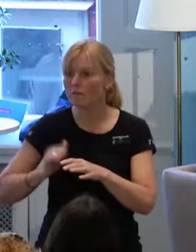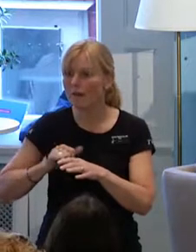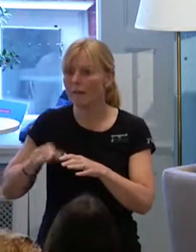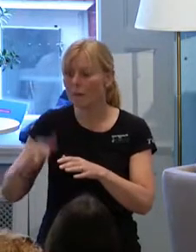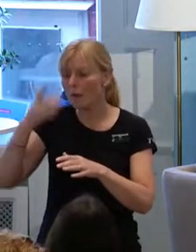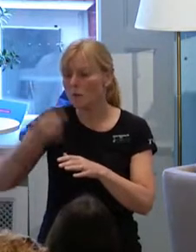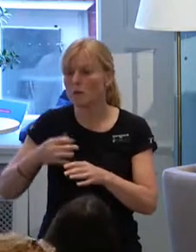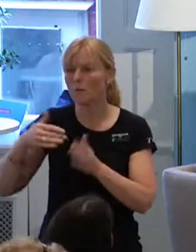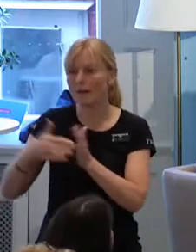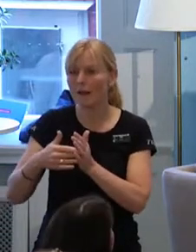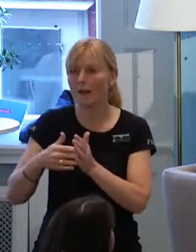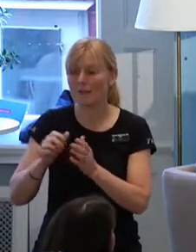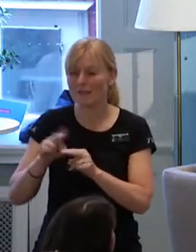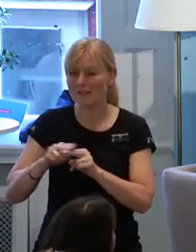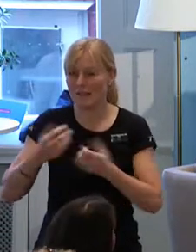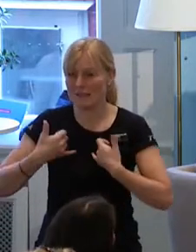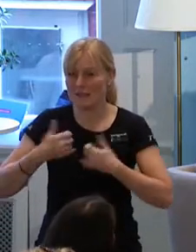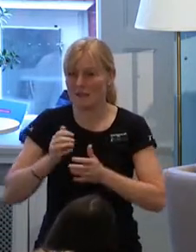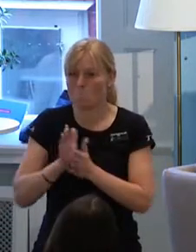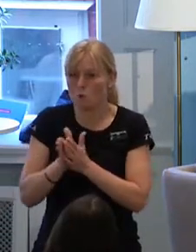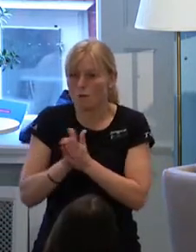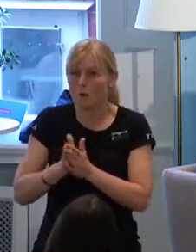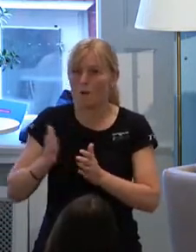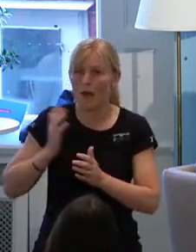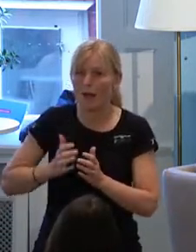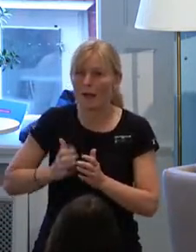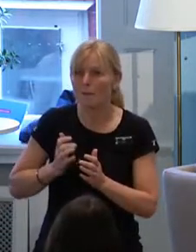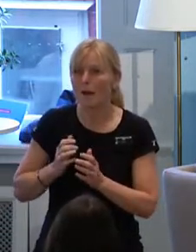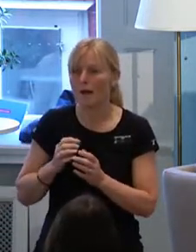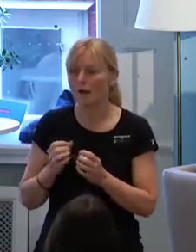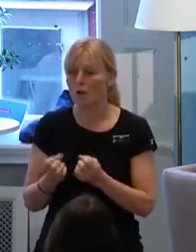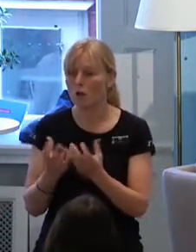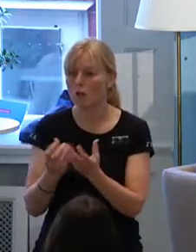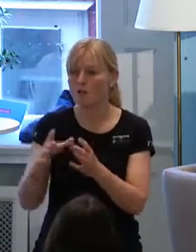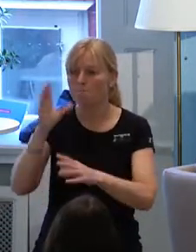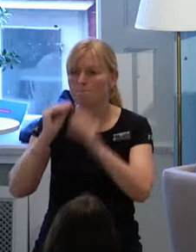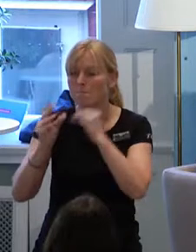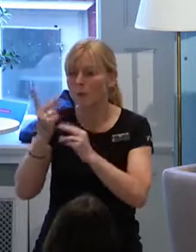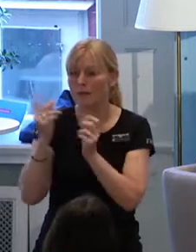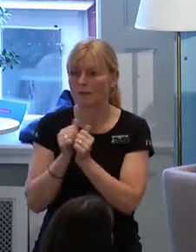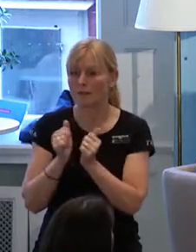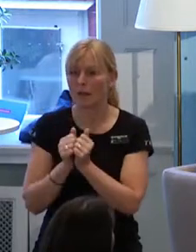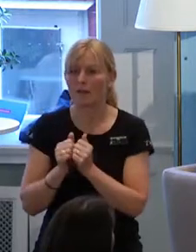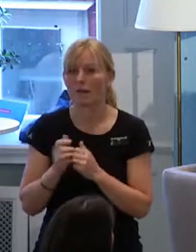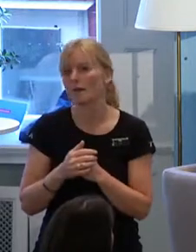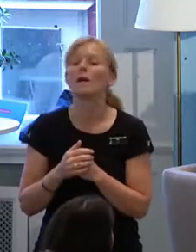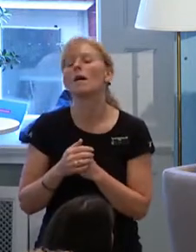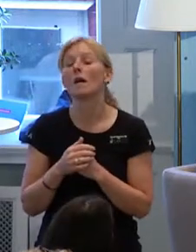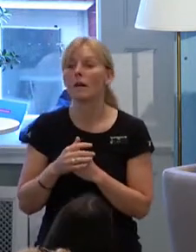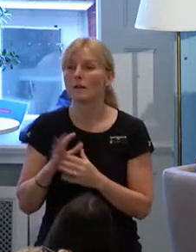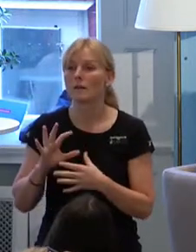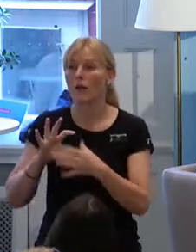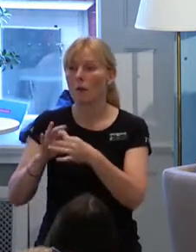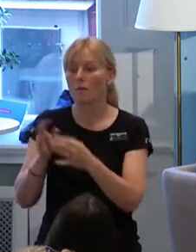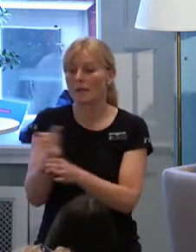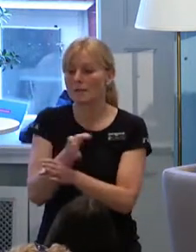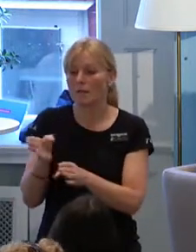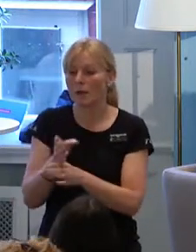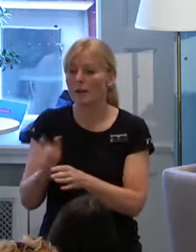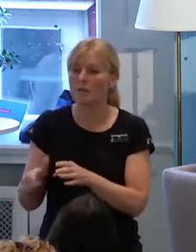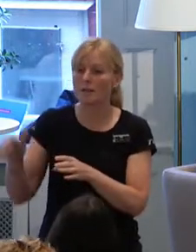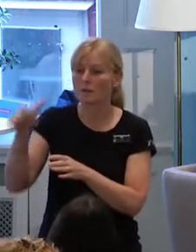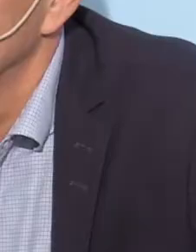det skapar en motivation och ett engagemang som är helt, helt annorlunda. Alltså det är ju inte något värre än att sitta och lägga ett stycke arbete som det inte är någon, som ska